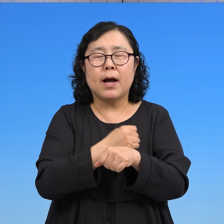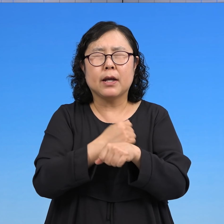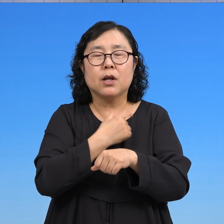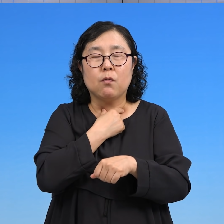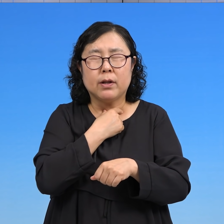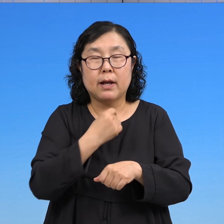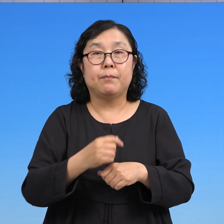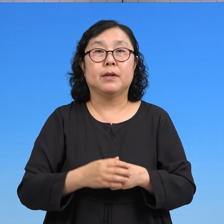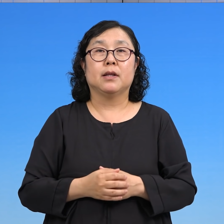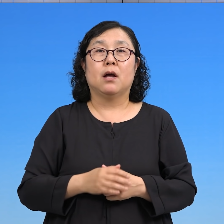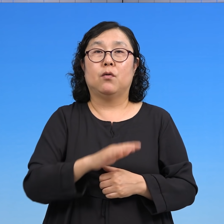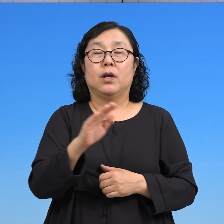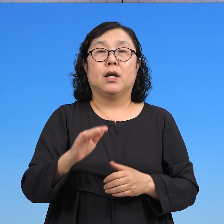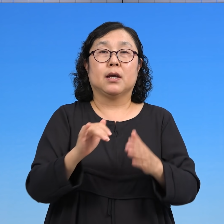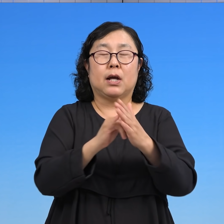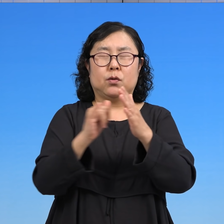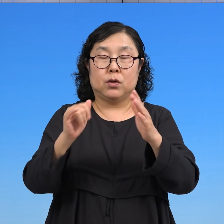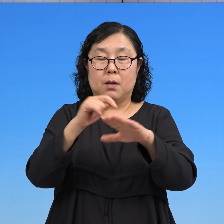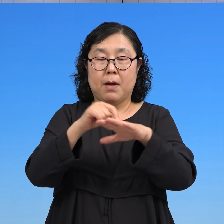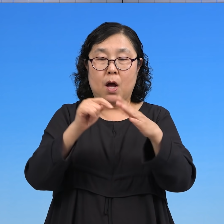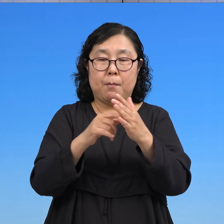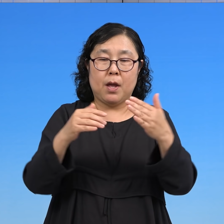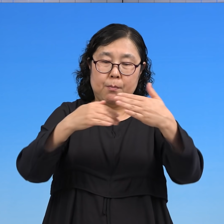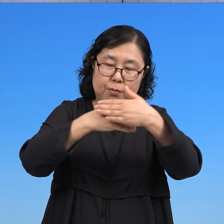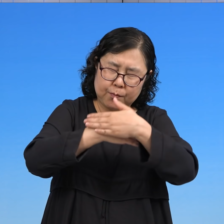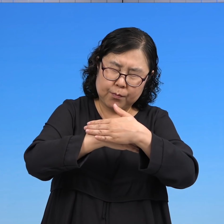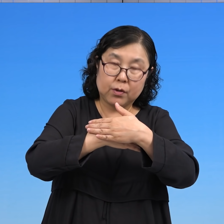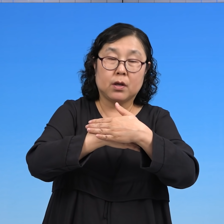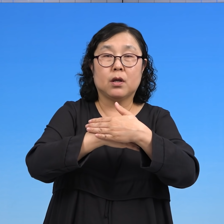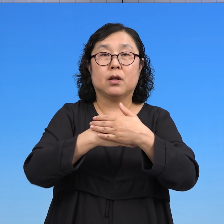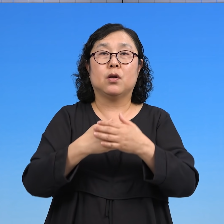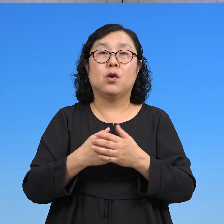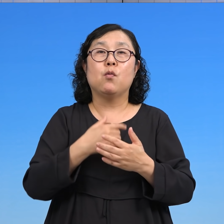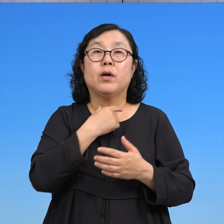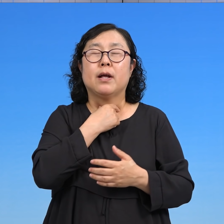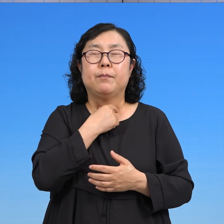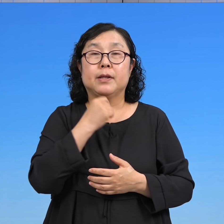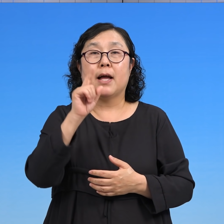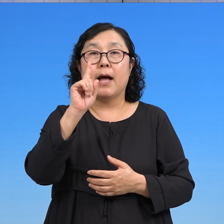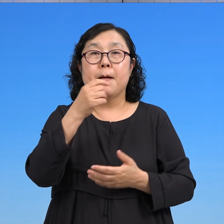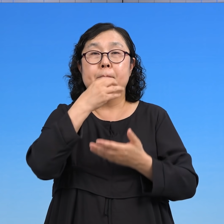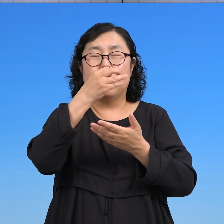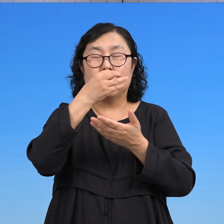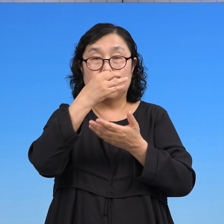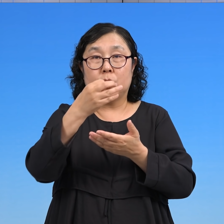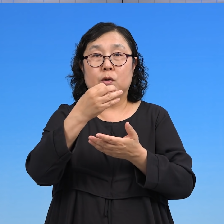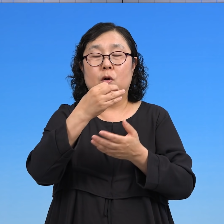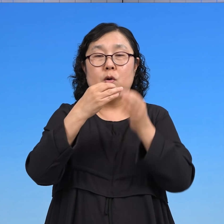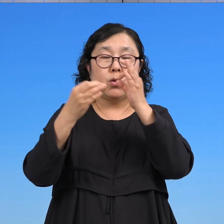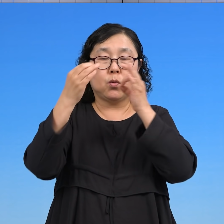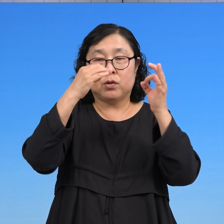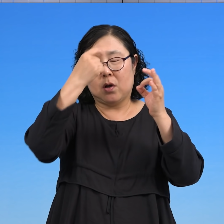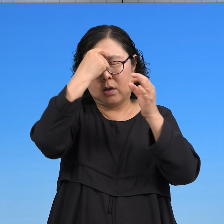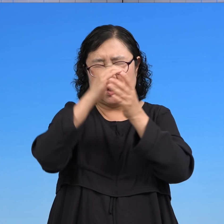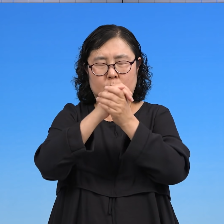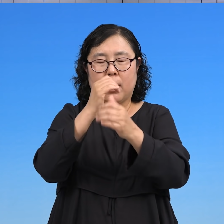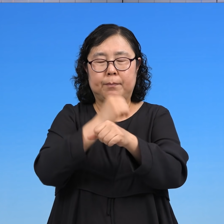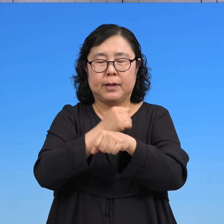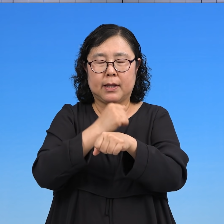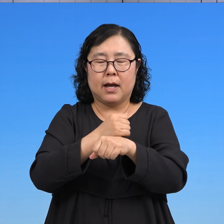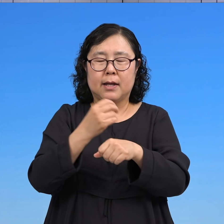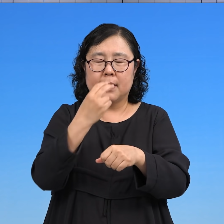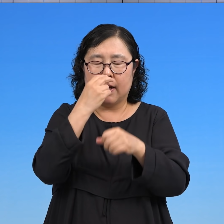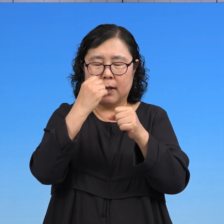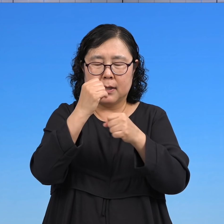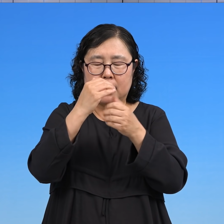말씀 가지고 우리 가족들을 마음에 품고 눈물로 기도하며 함께 마무리하기 원하는데요, 한 목소리로 이 시간 통성으로 같이